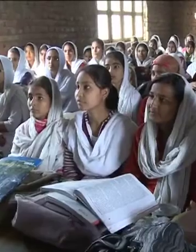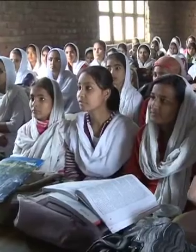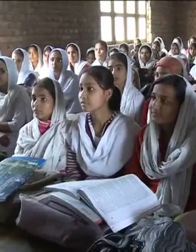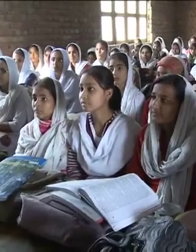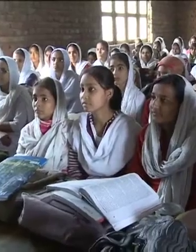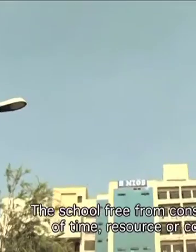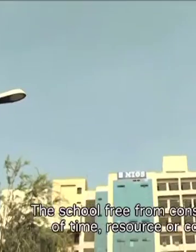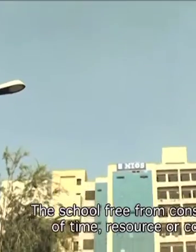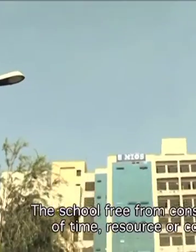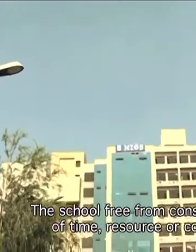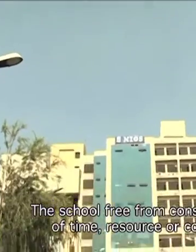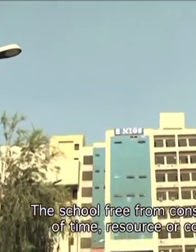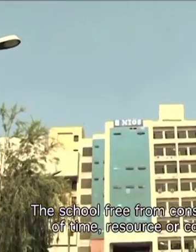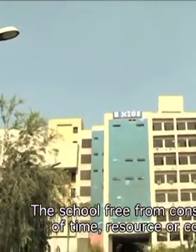विद्यालय जो मुक्त हो।